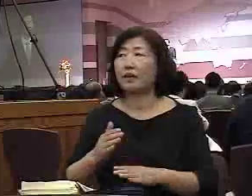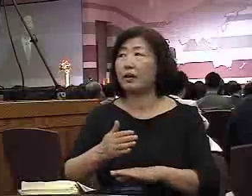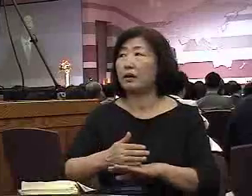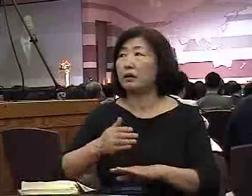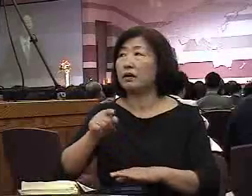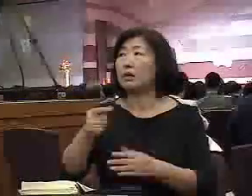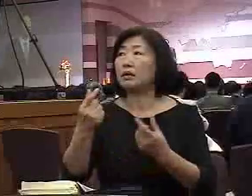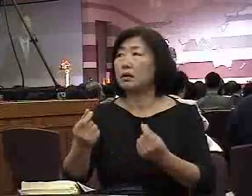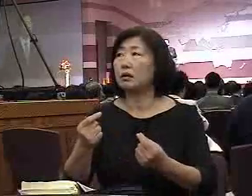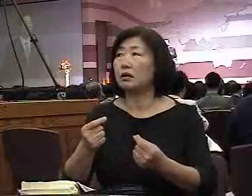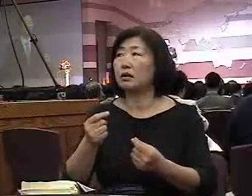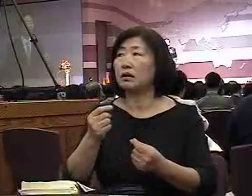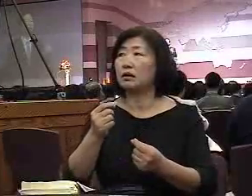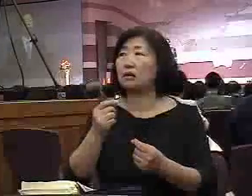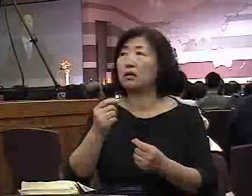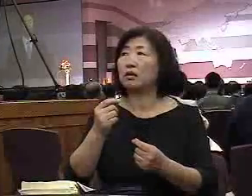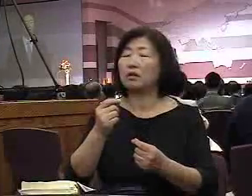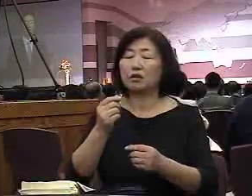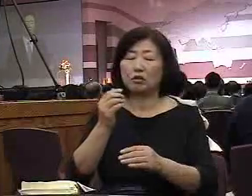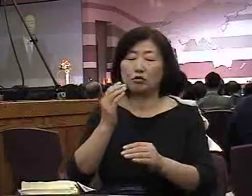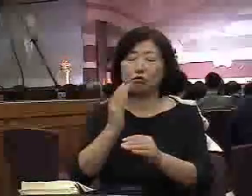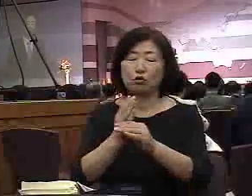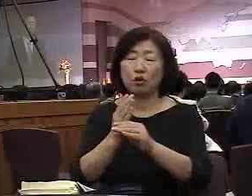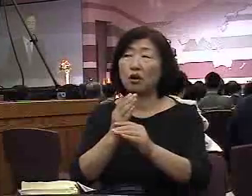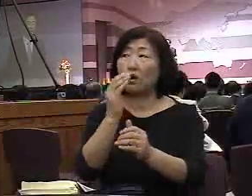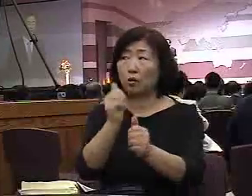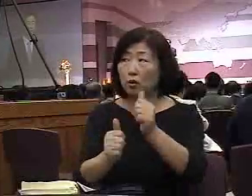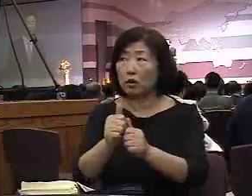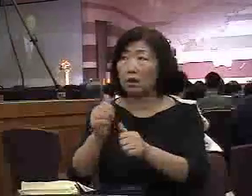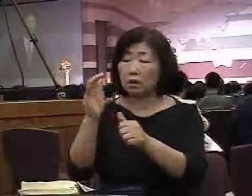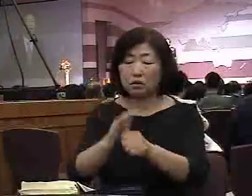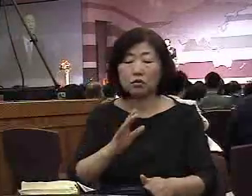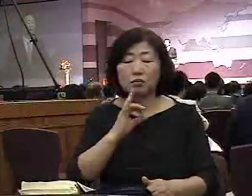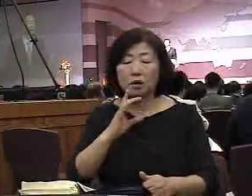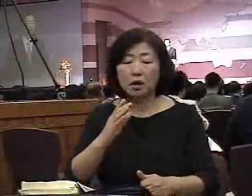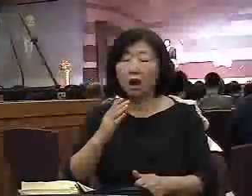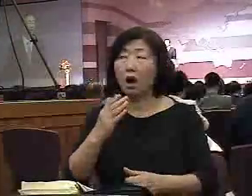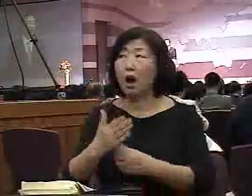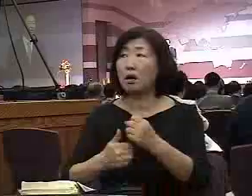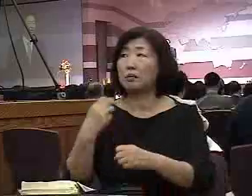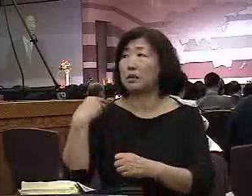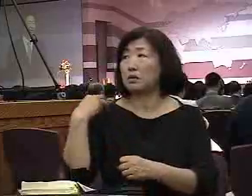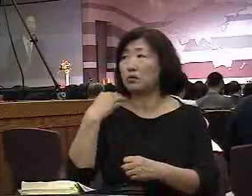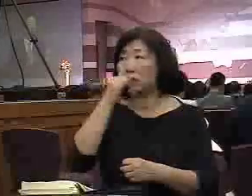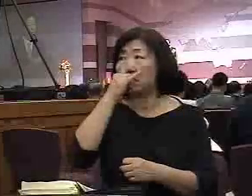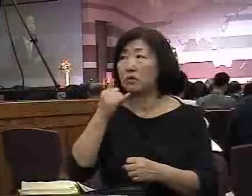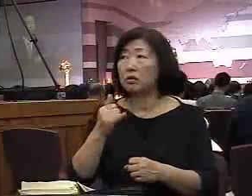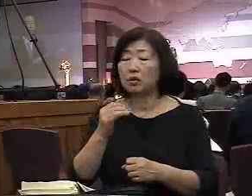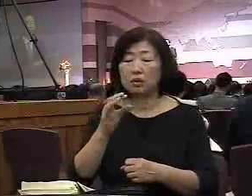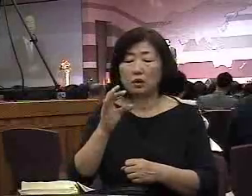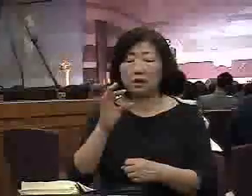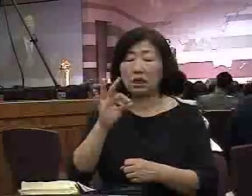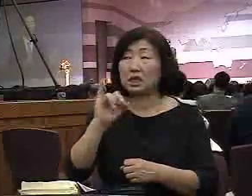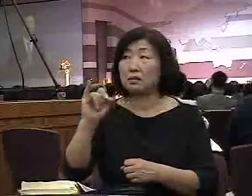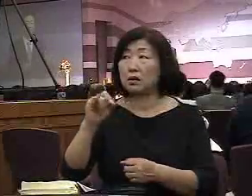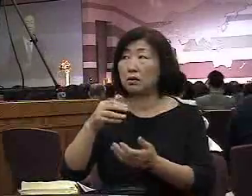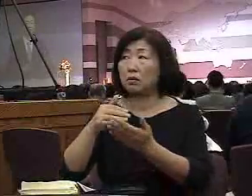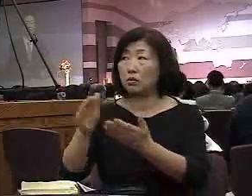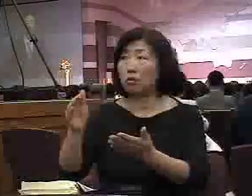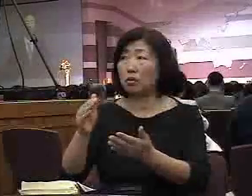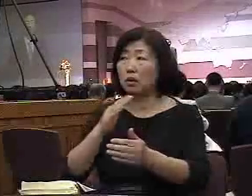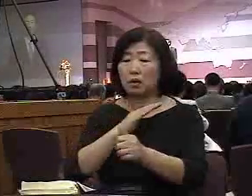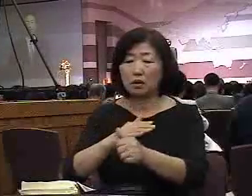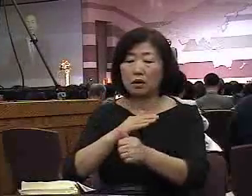감사합니다. 이렇게 이제 중간고사 물론 떨어질 뻔했지만 하나님이 보강할 수 있도록 이스마엘을 보냄을 통해서 퇴학은